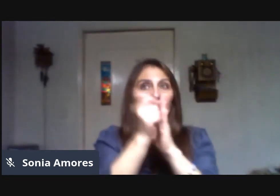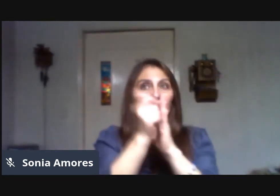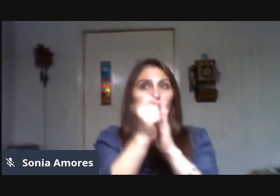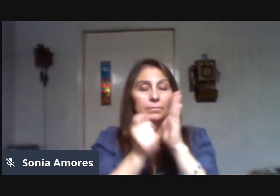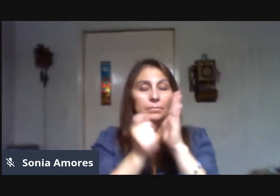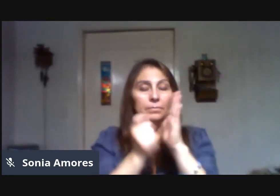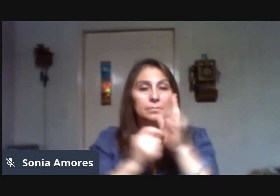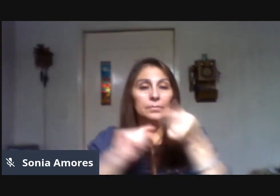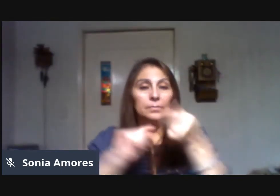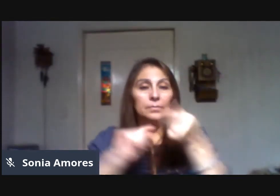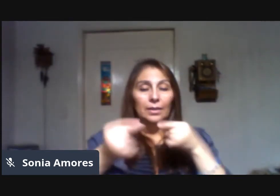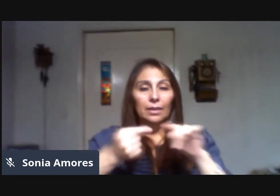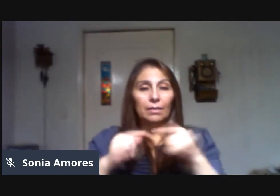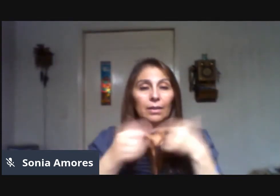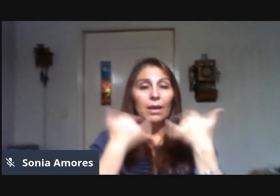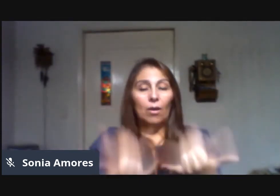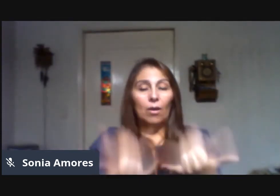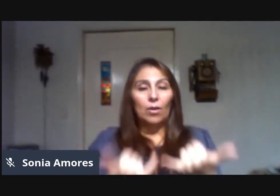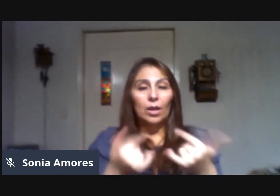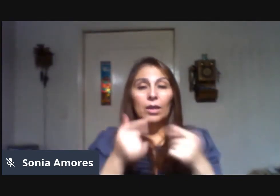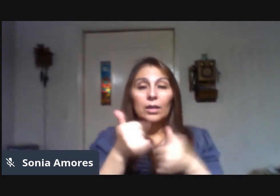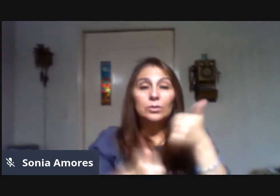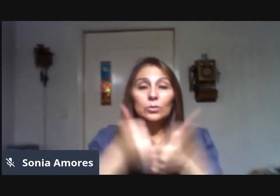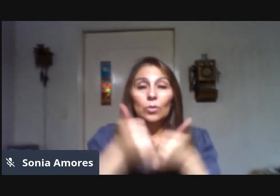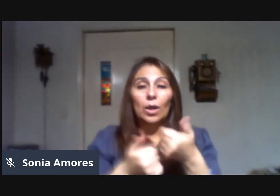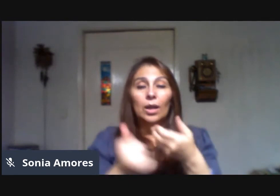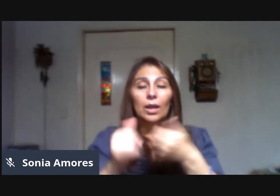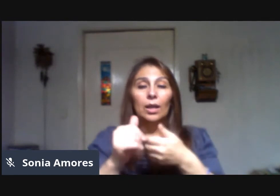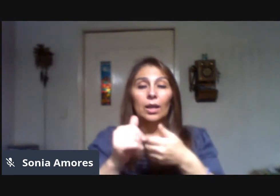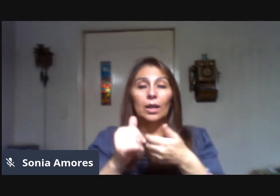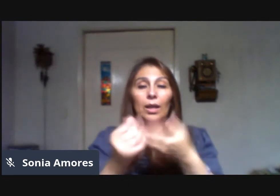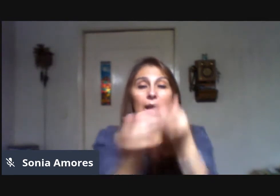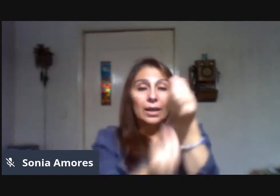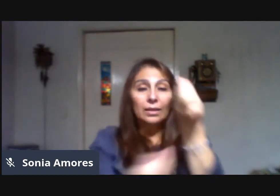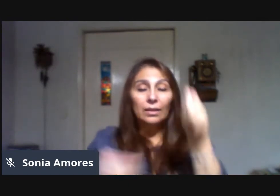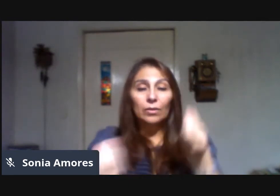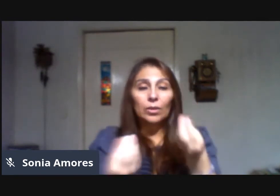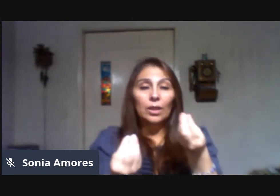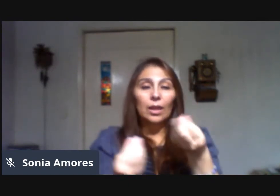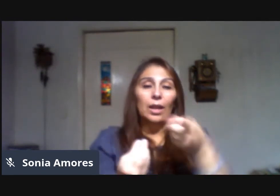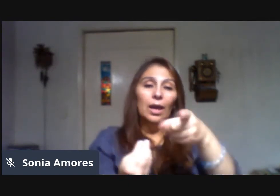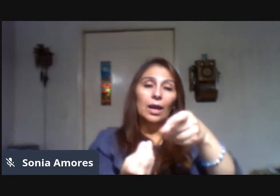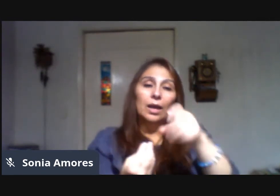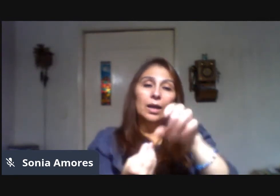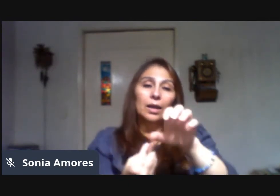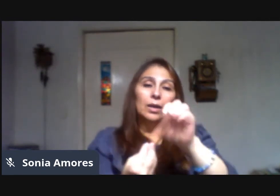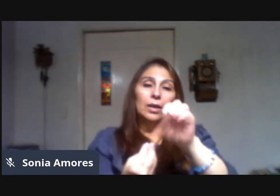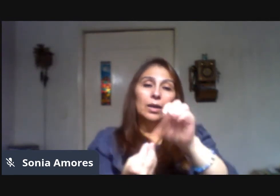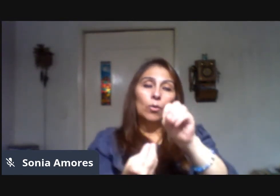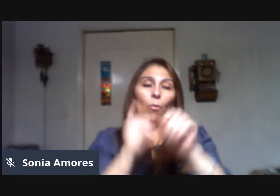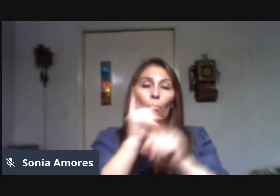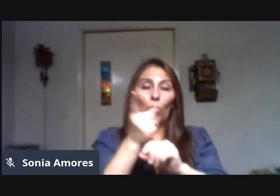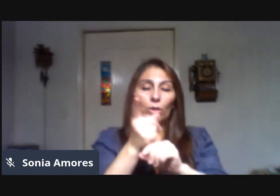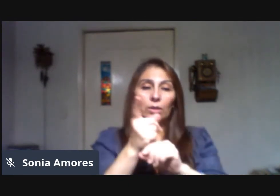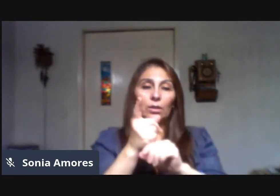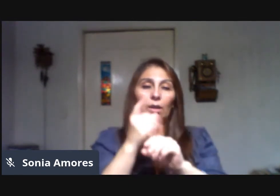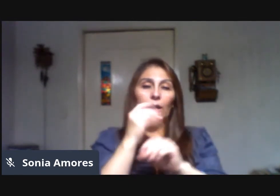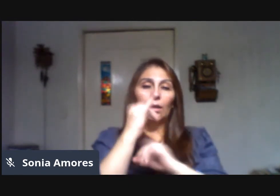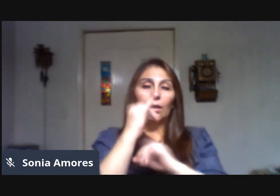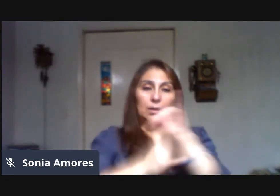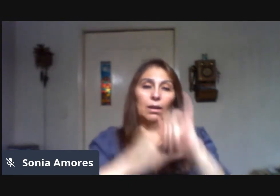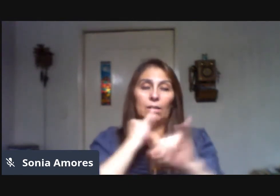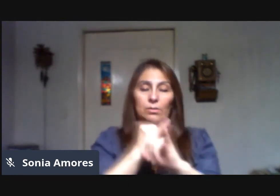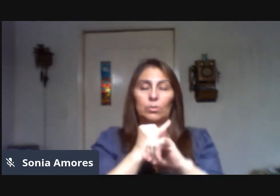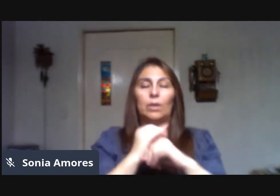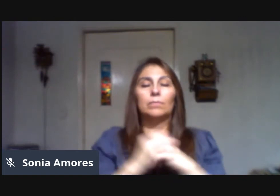es, y tiene que ver con la categoría sobre la geopolítica mundial. Andrés lo decía al inicio de su intervención,